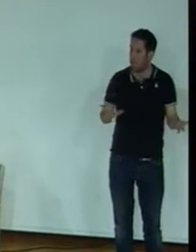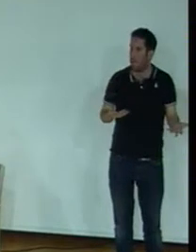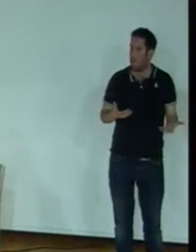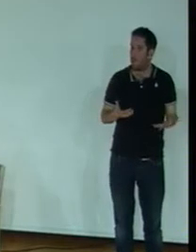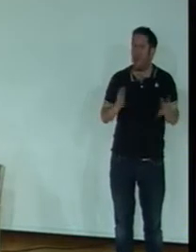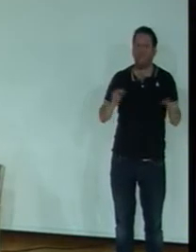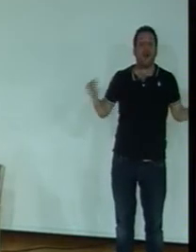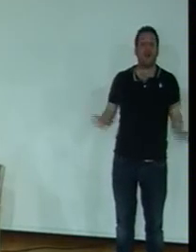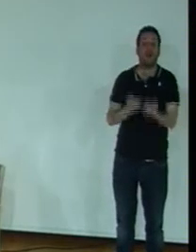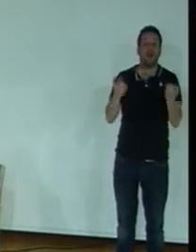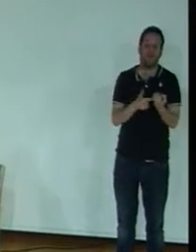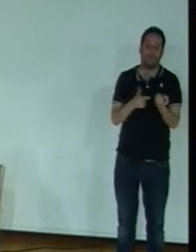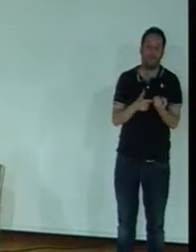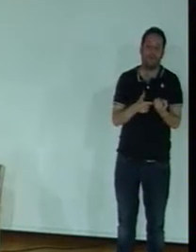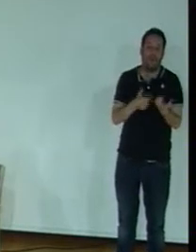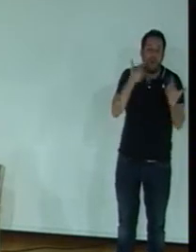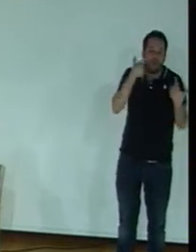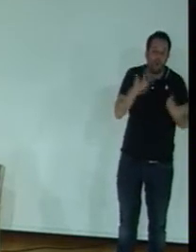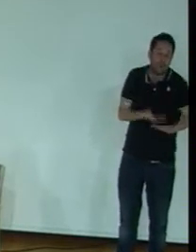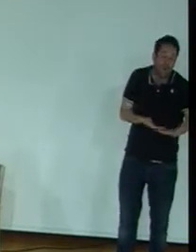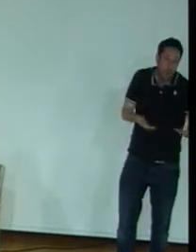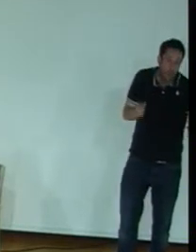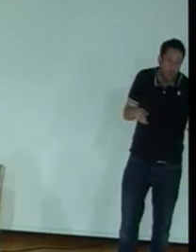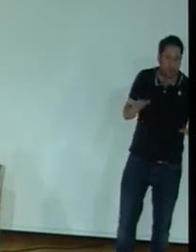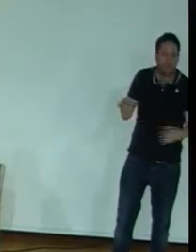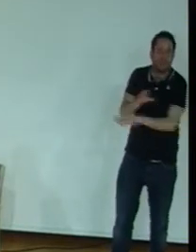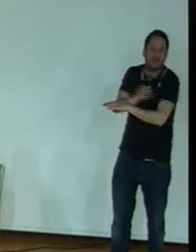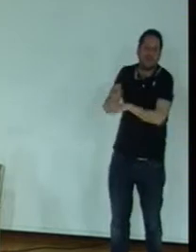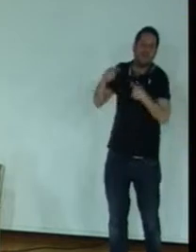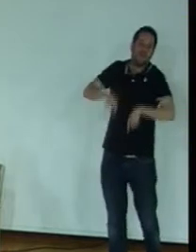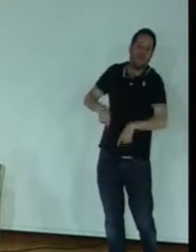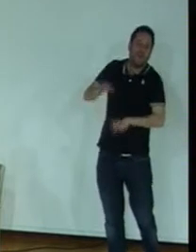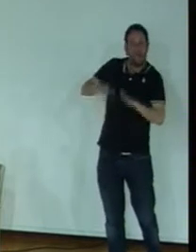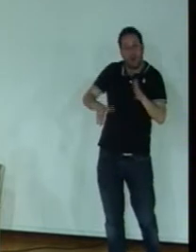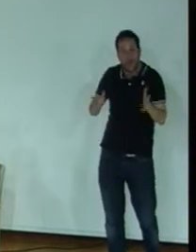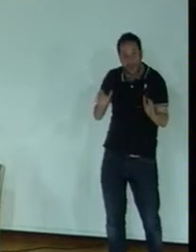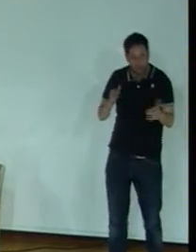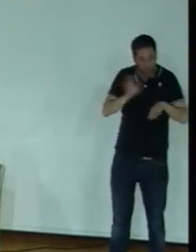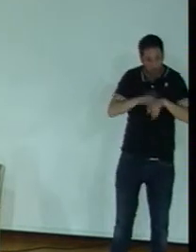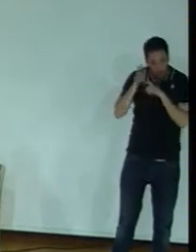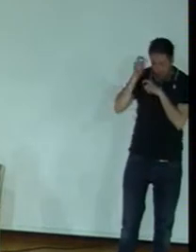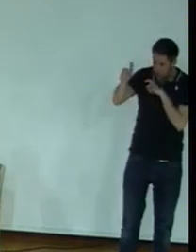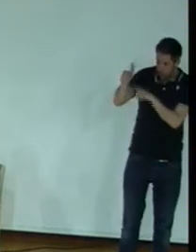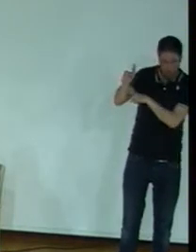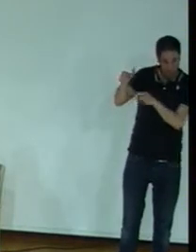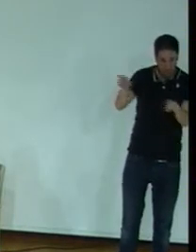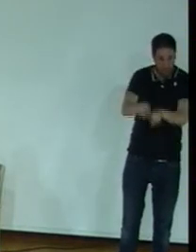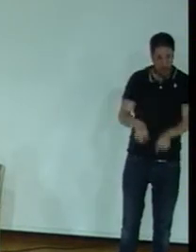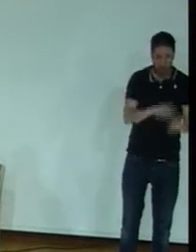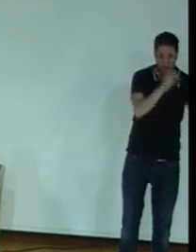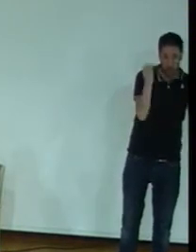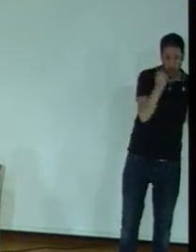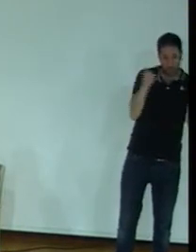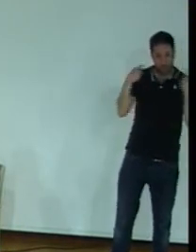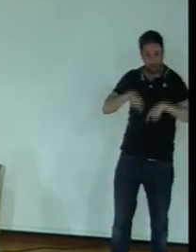Alors sur la publicité, c'est beaucoup plus trivial que la sécurité de l'État, mais c'est exactement les mêmes mécanismes. Donc autant se former